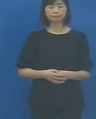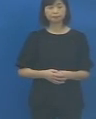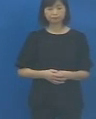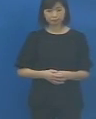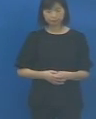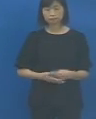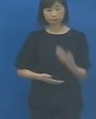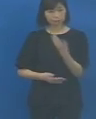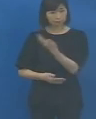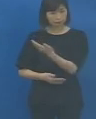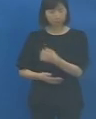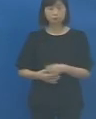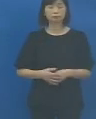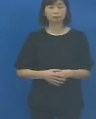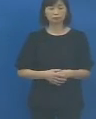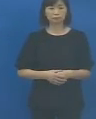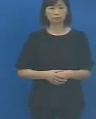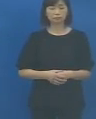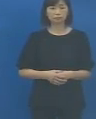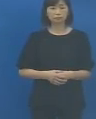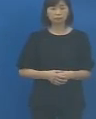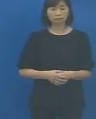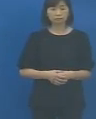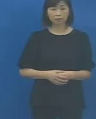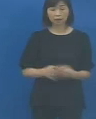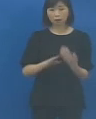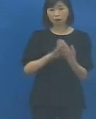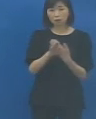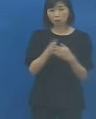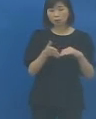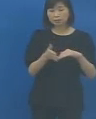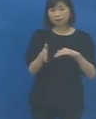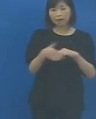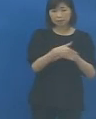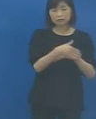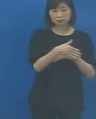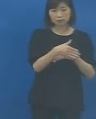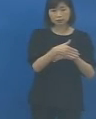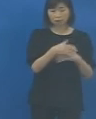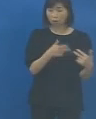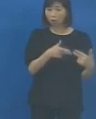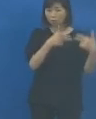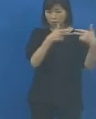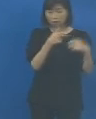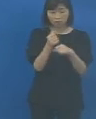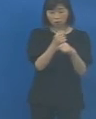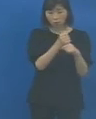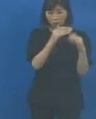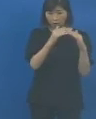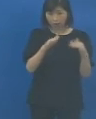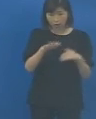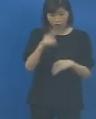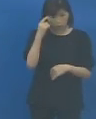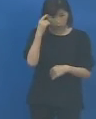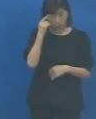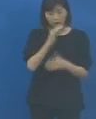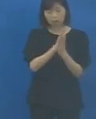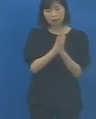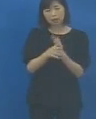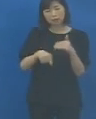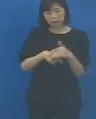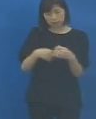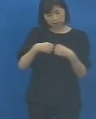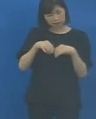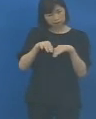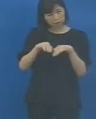すいません、続けてになります。この後ジャマイカのオンライン壮行会があると思います。で、県内この感染が広がっている状況で、